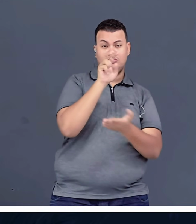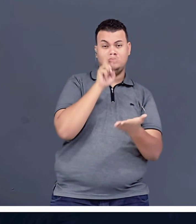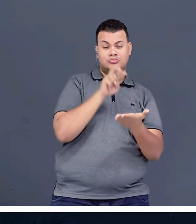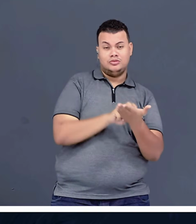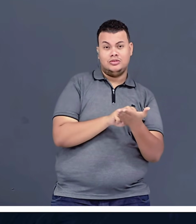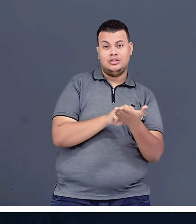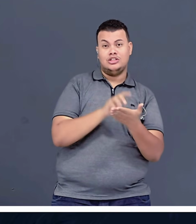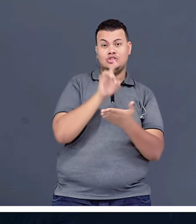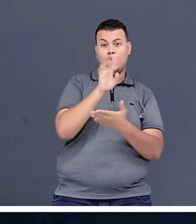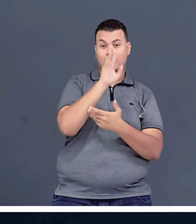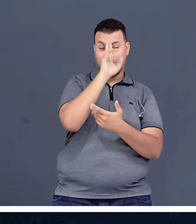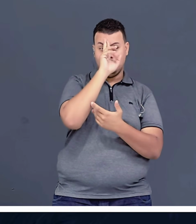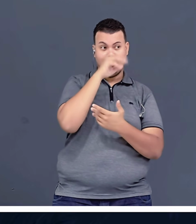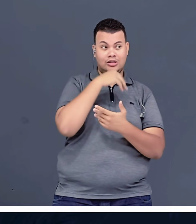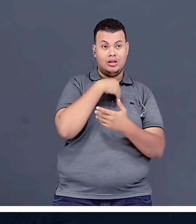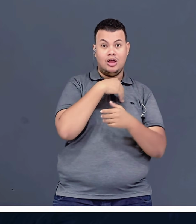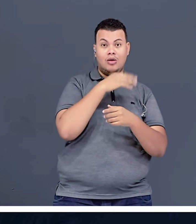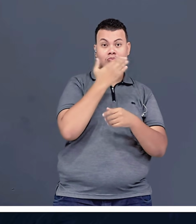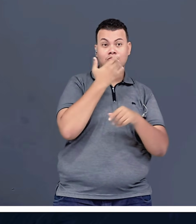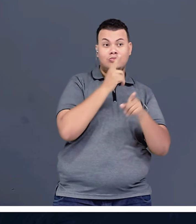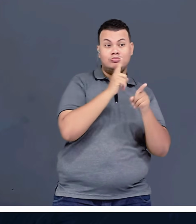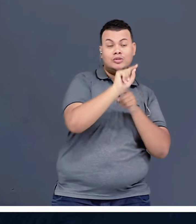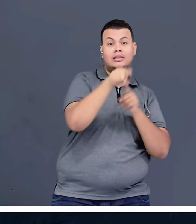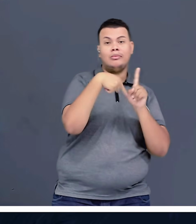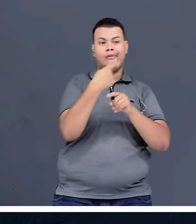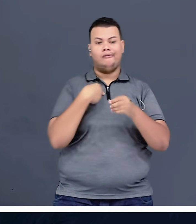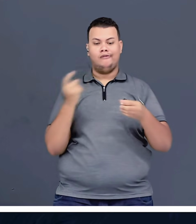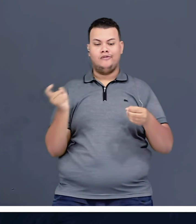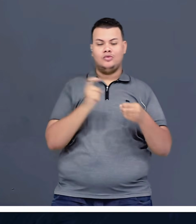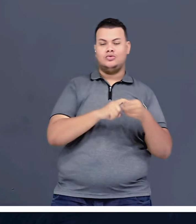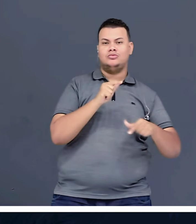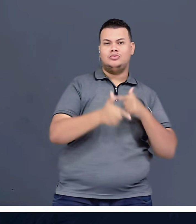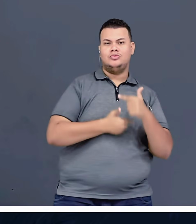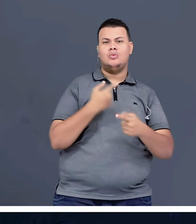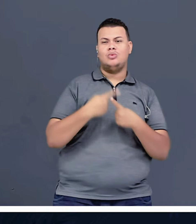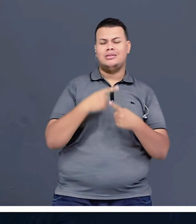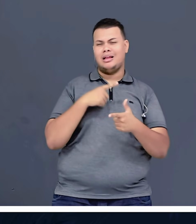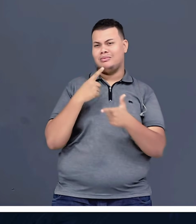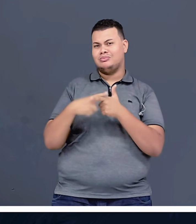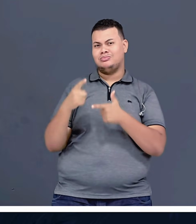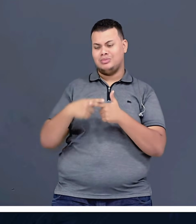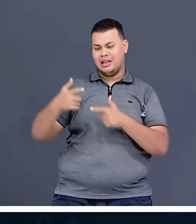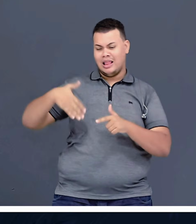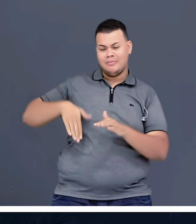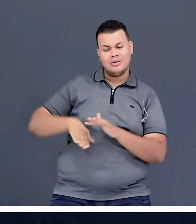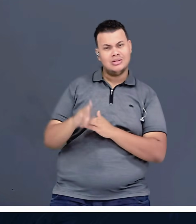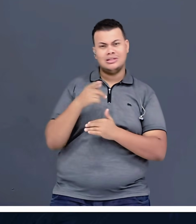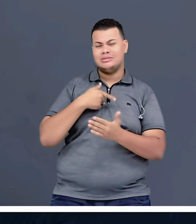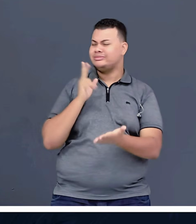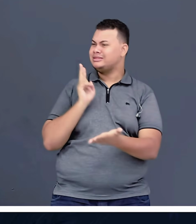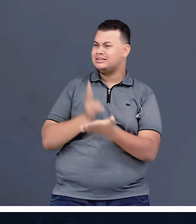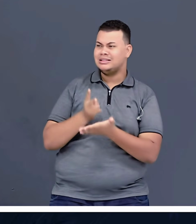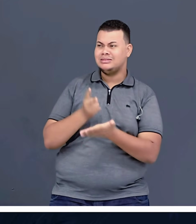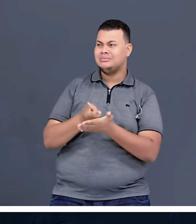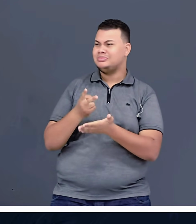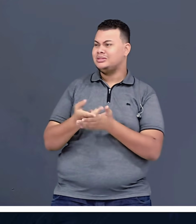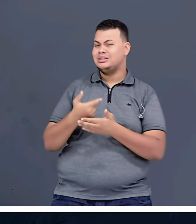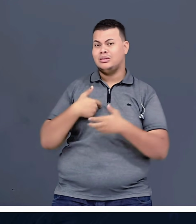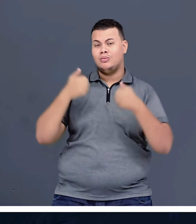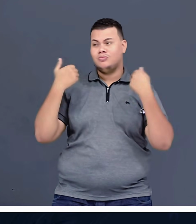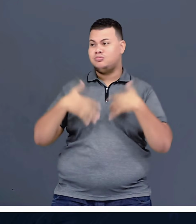saía meio-dia na hora do almoço, para almoçar e depois voltava, porque às vezes dava muito problema no porão. Eu saía,